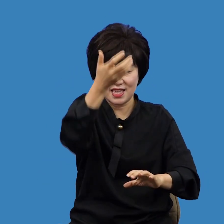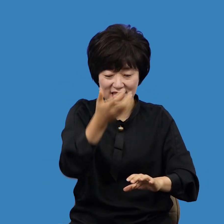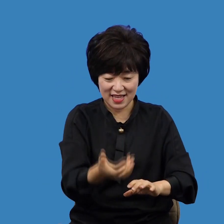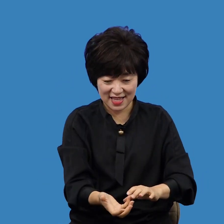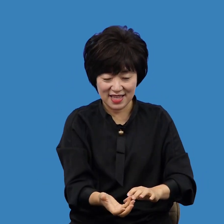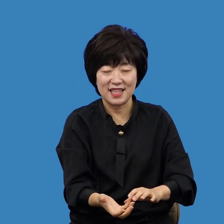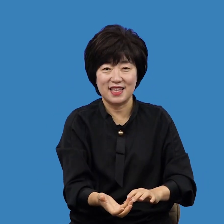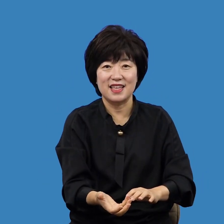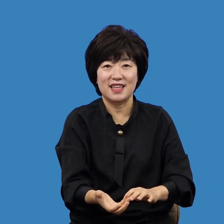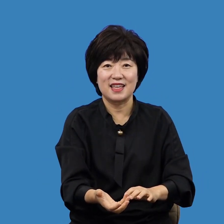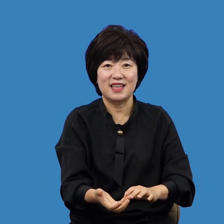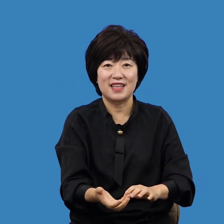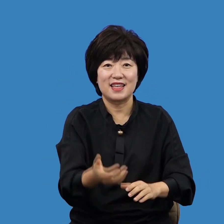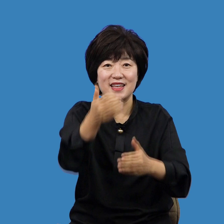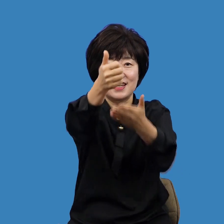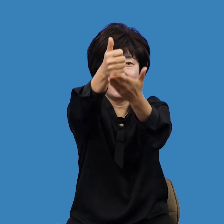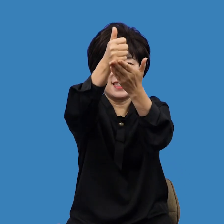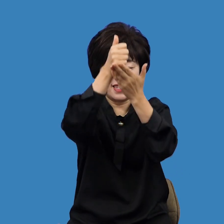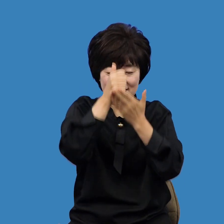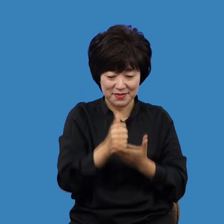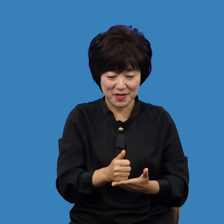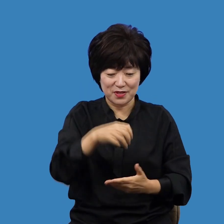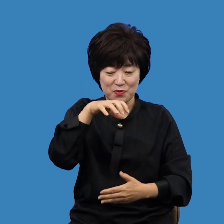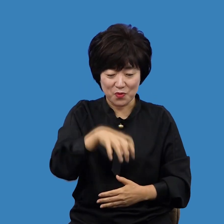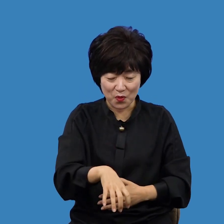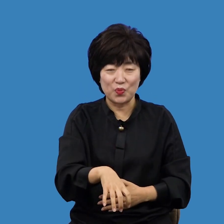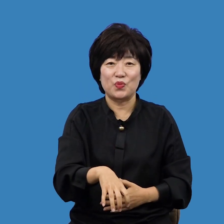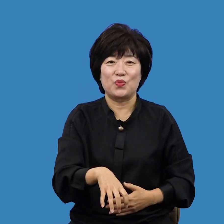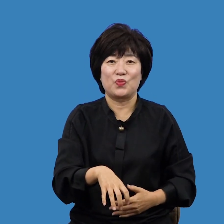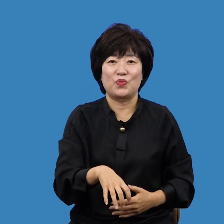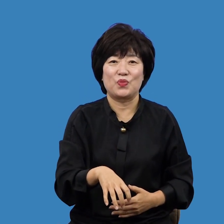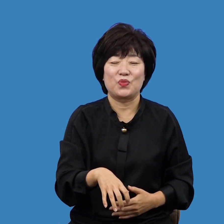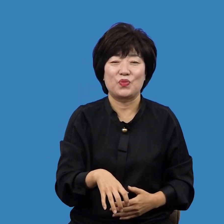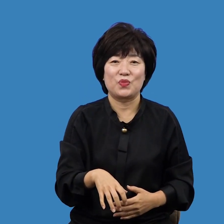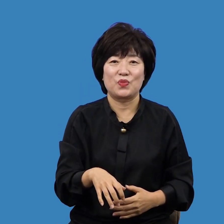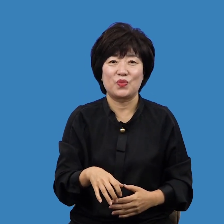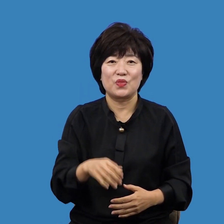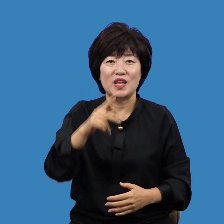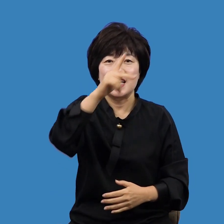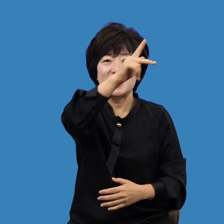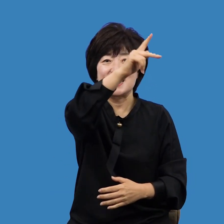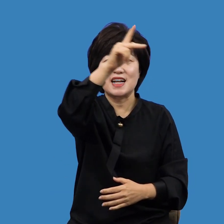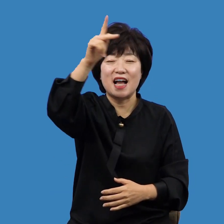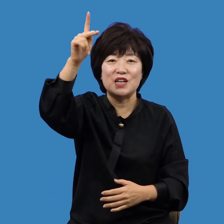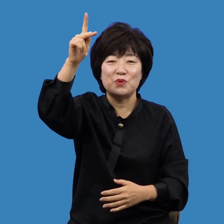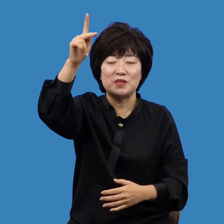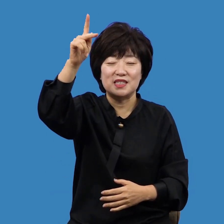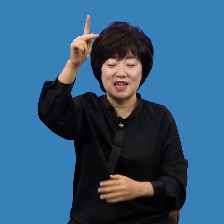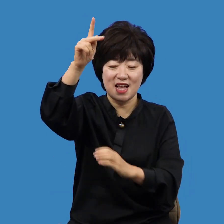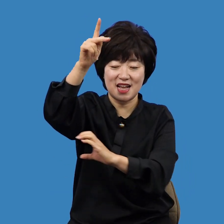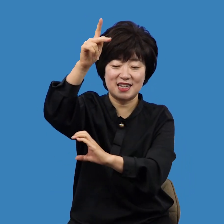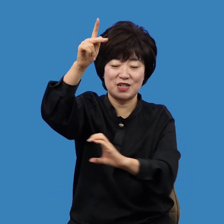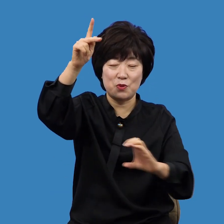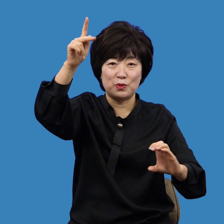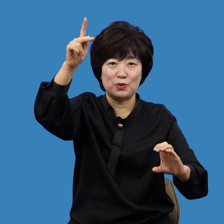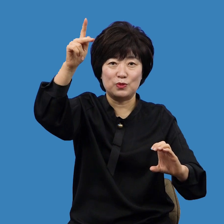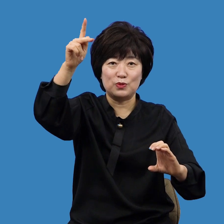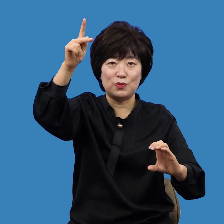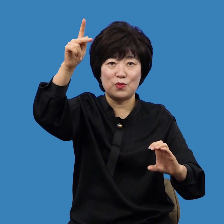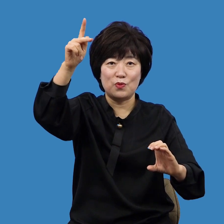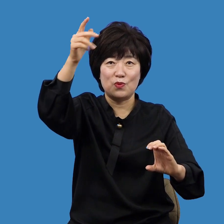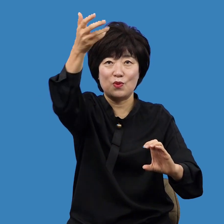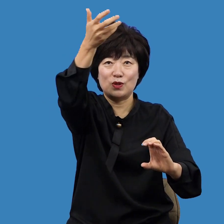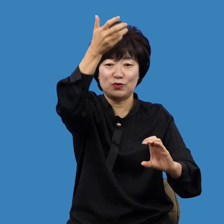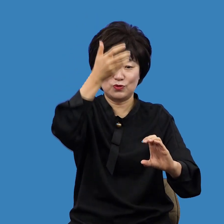땅으로 들어오시는 곳이거든. 그래서 그게 뭐예요? 이 카이로스의 시공간이 크로노스의 시공간 안으로 딱 침투해서 들어오는